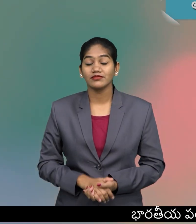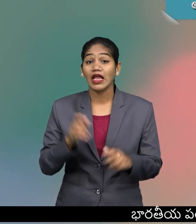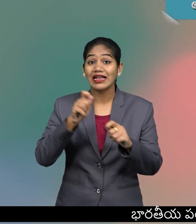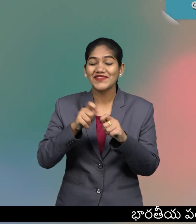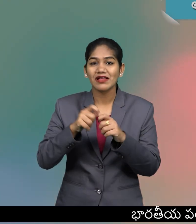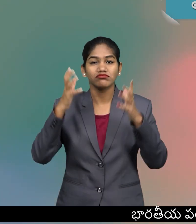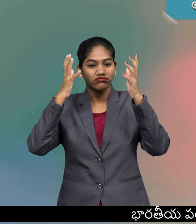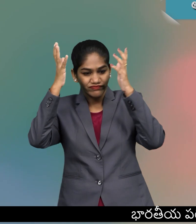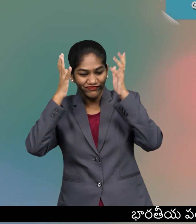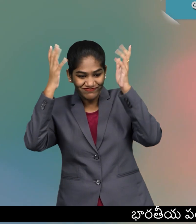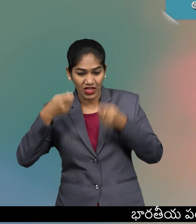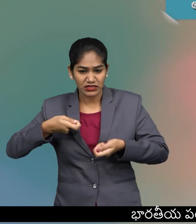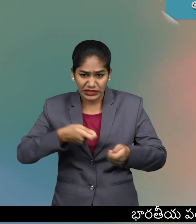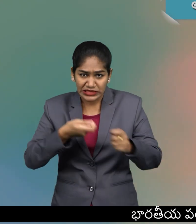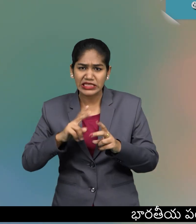భారతీయ పరిశ్రమలలో కార్మికులు.